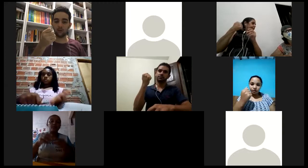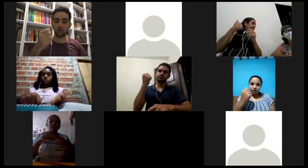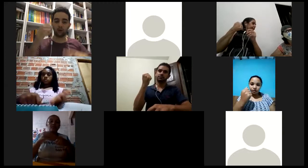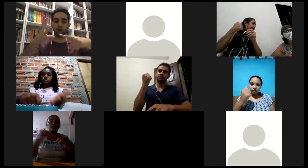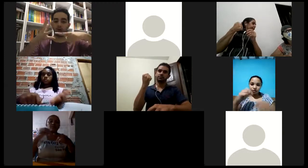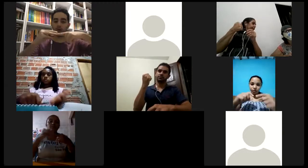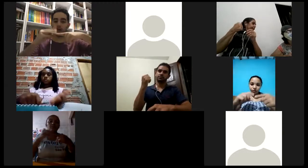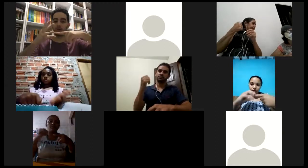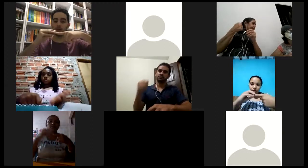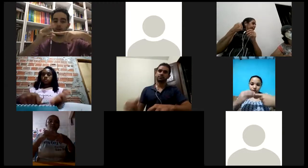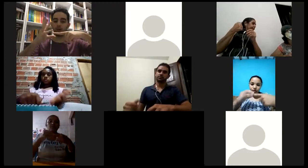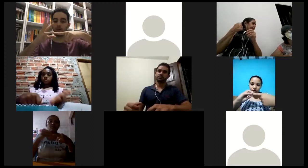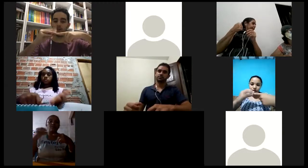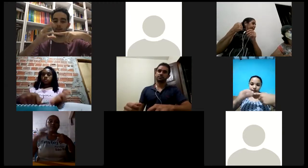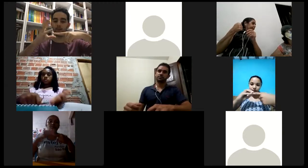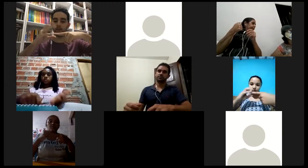ou caneta.